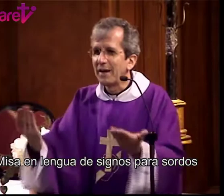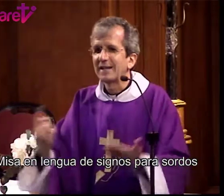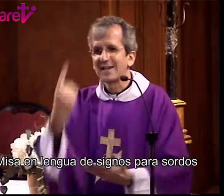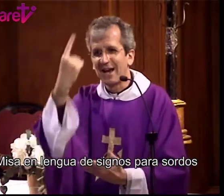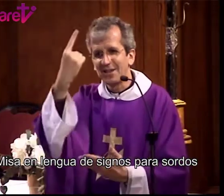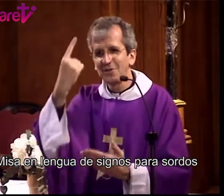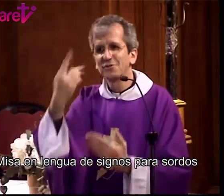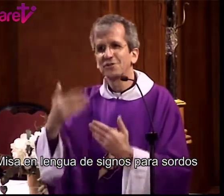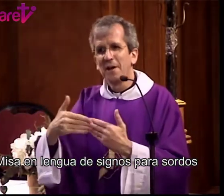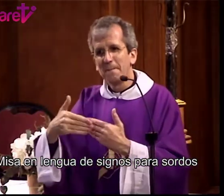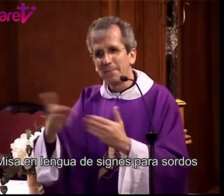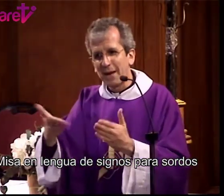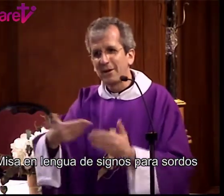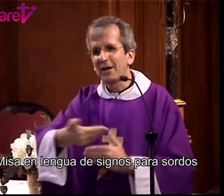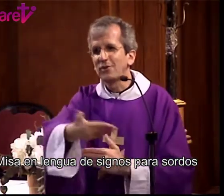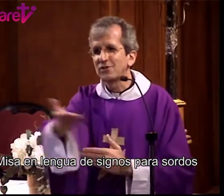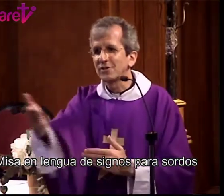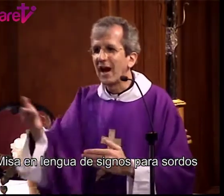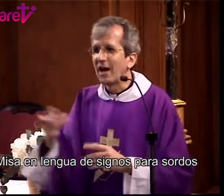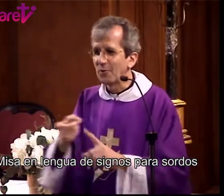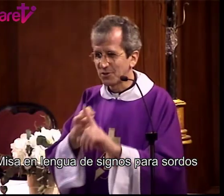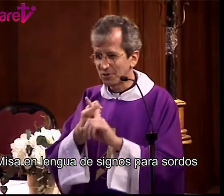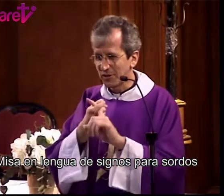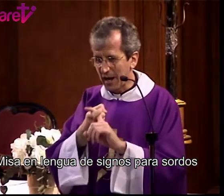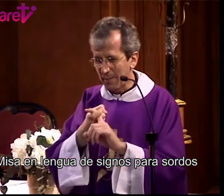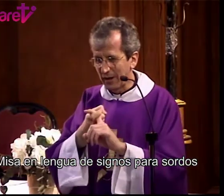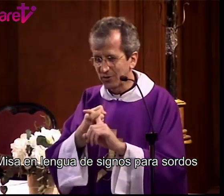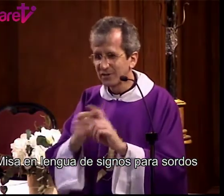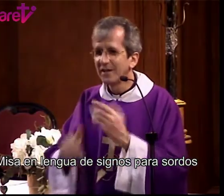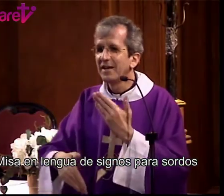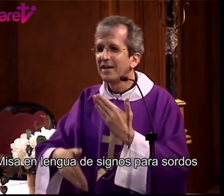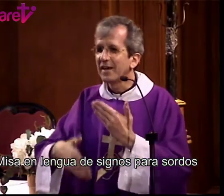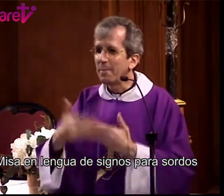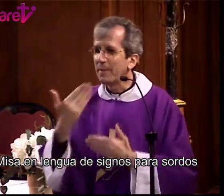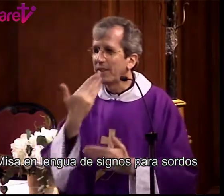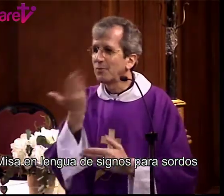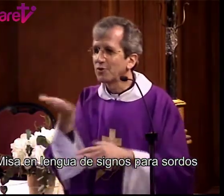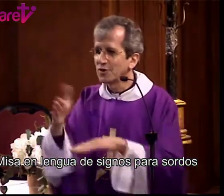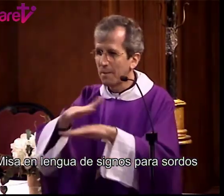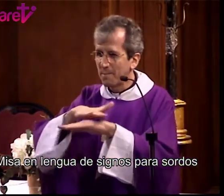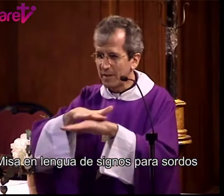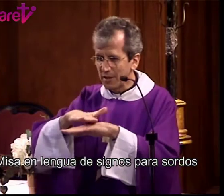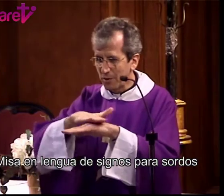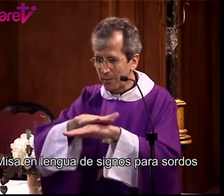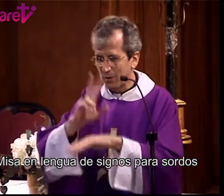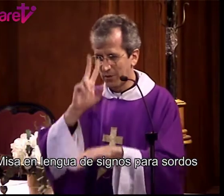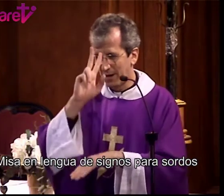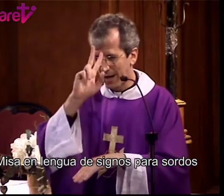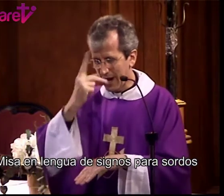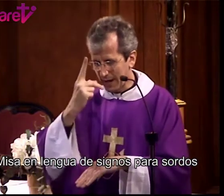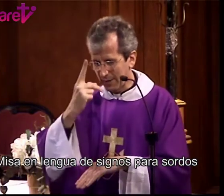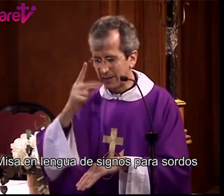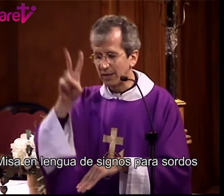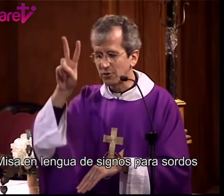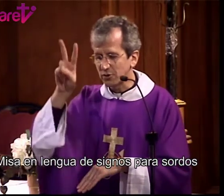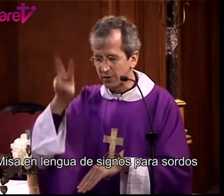a Dios, para abrirnos a nuestros hermanos. Empezamos pidiendo perdón, arrepentidos de